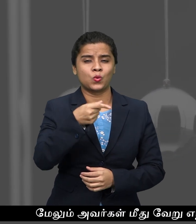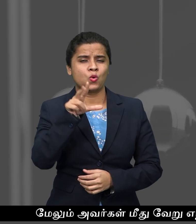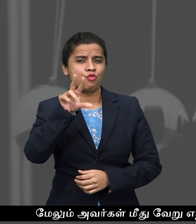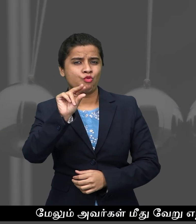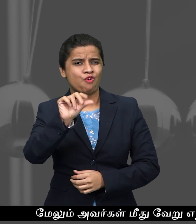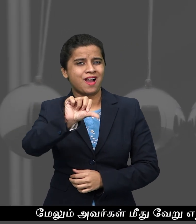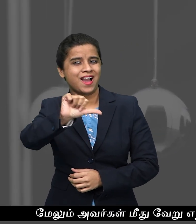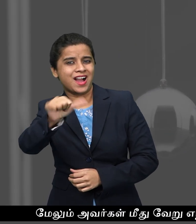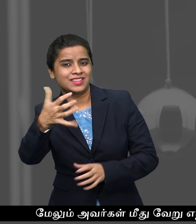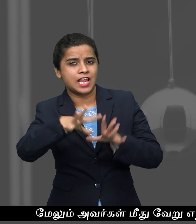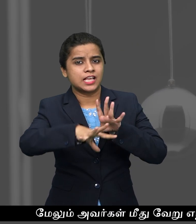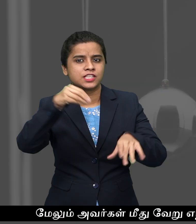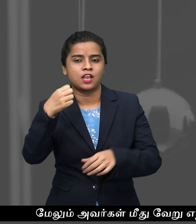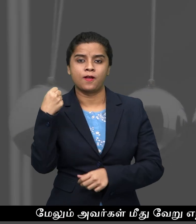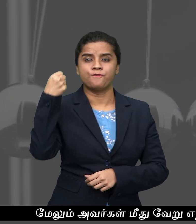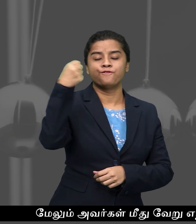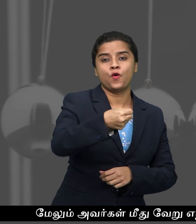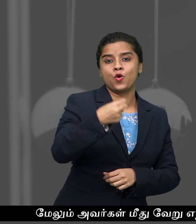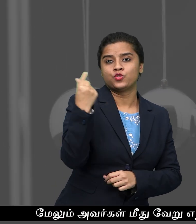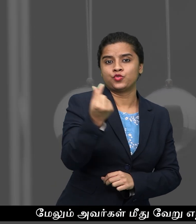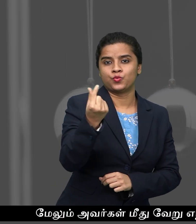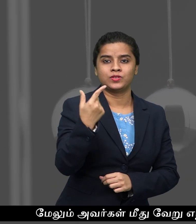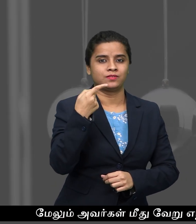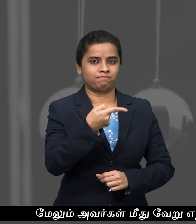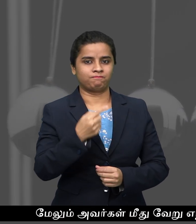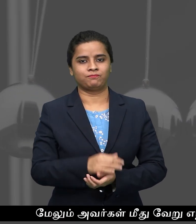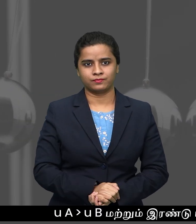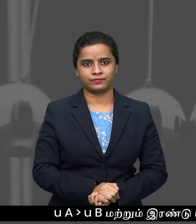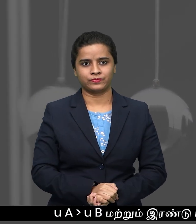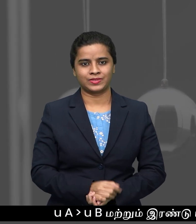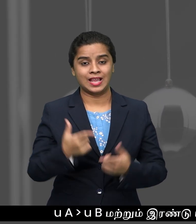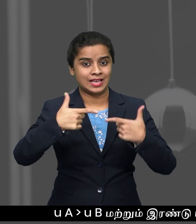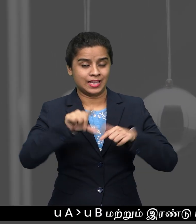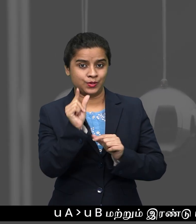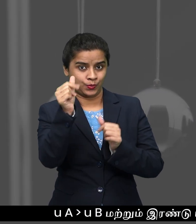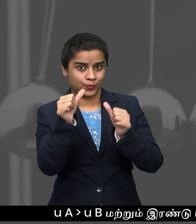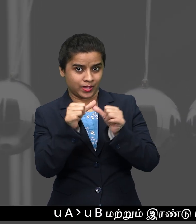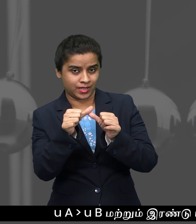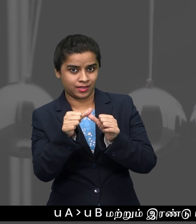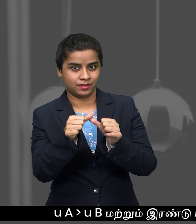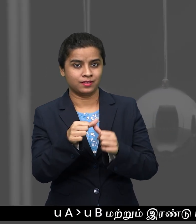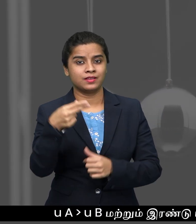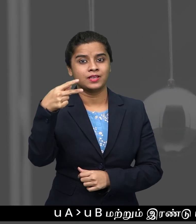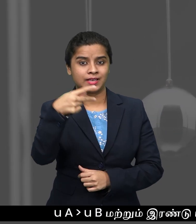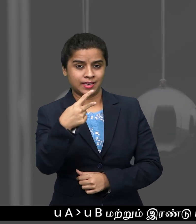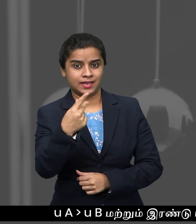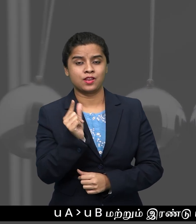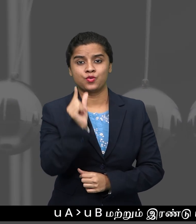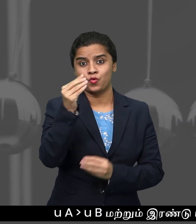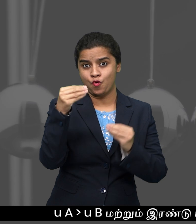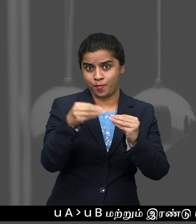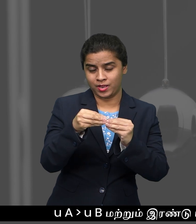அவை மீது வேறு எந்த வெளிப்புற சக்திகளும் செயல்படவில்லை. u கீழ் இலக்க a